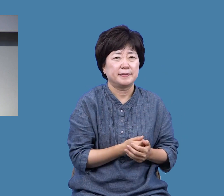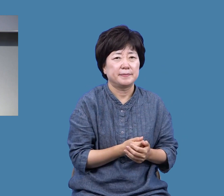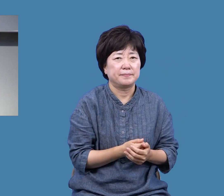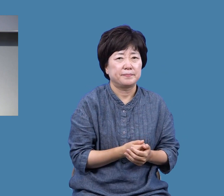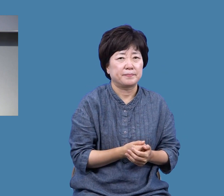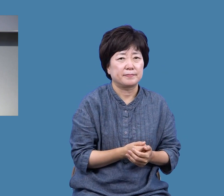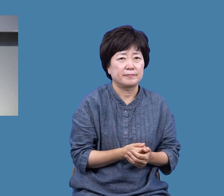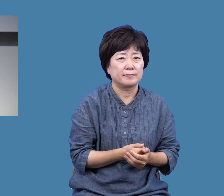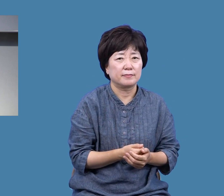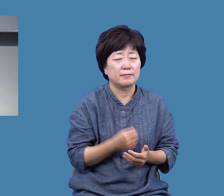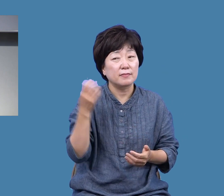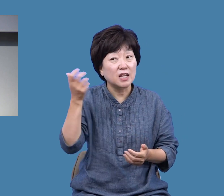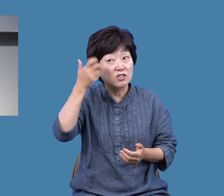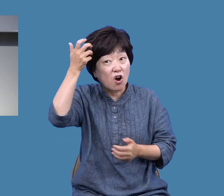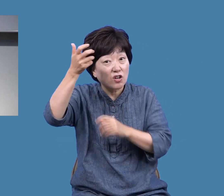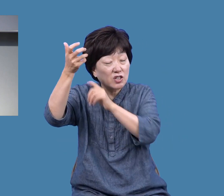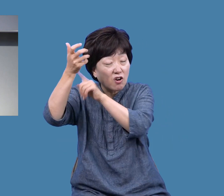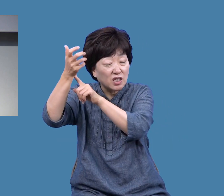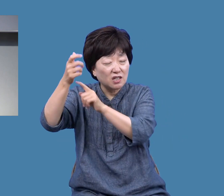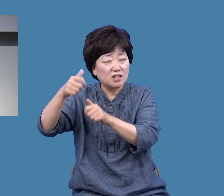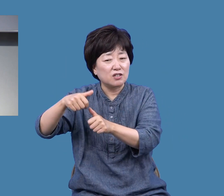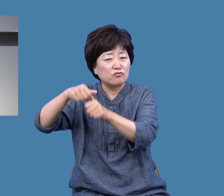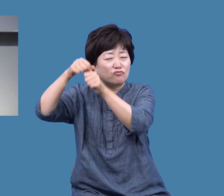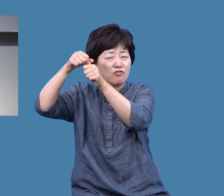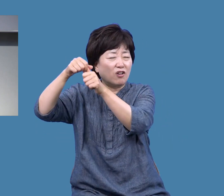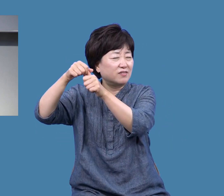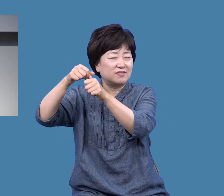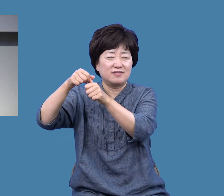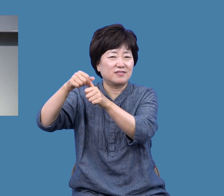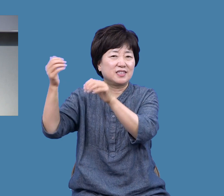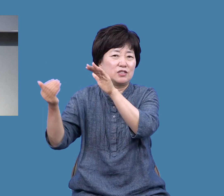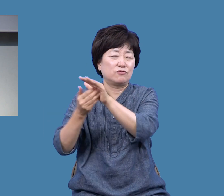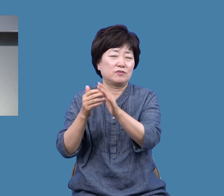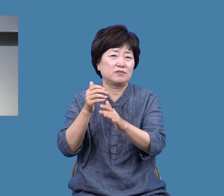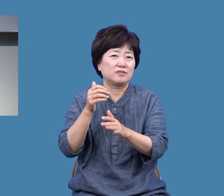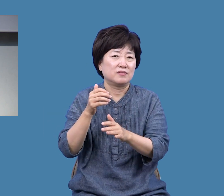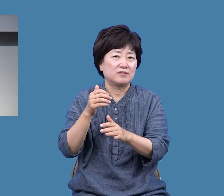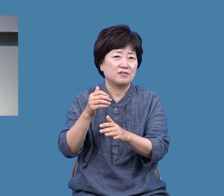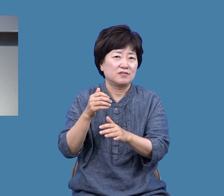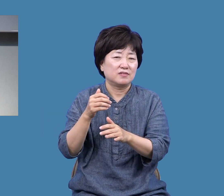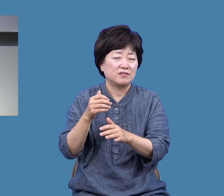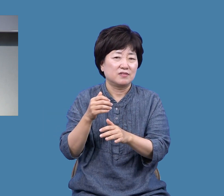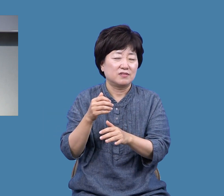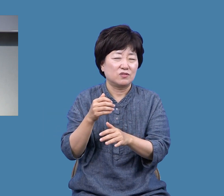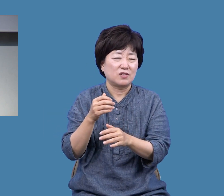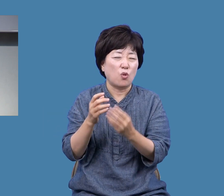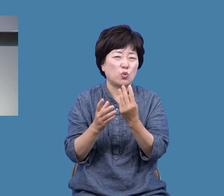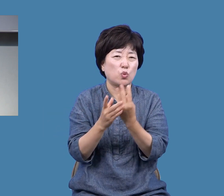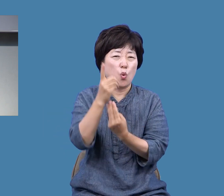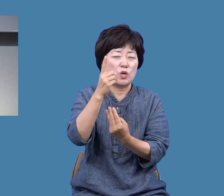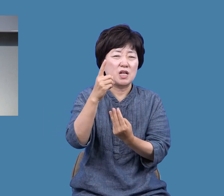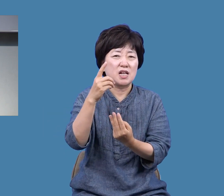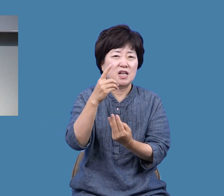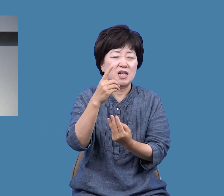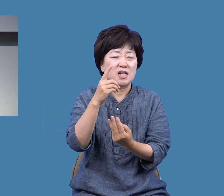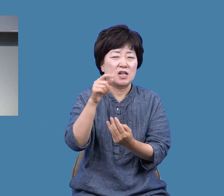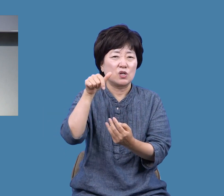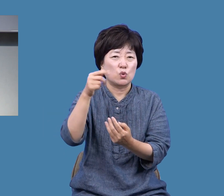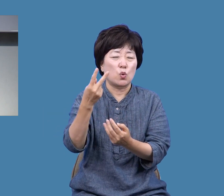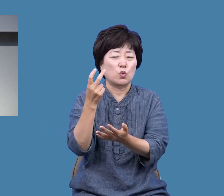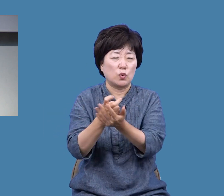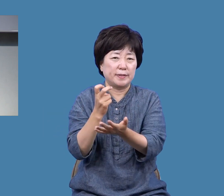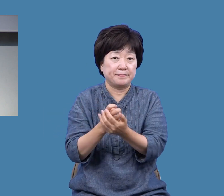성령께서 그걸 통해서 구원을 이루신다. 이건 통일교 교리입니다. 통일교 교리. 이런 거에 속지 마세요. 자, 마지막